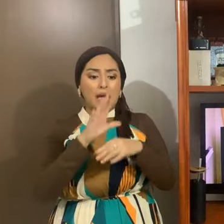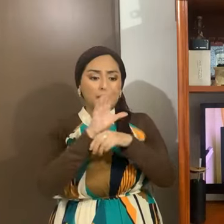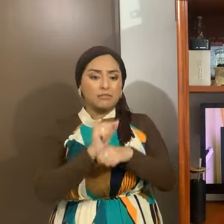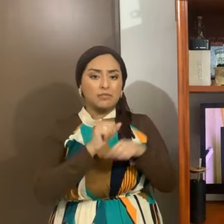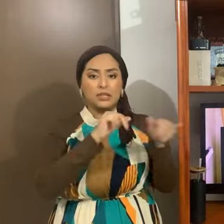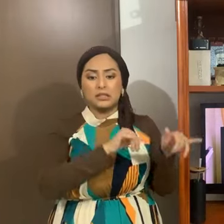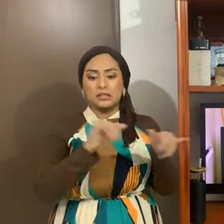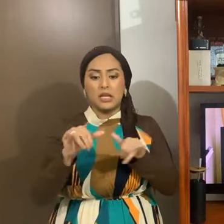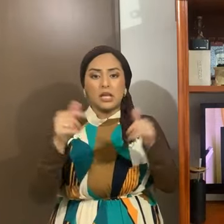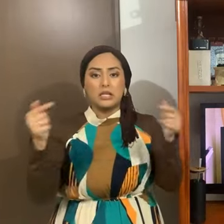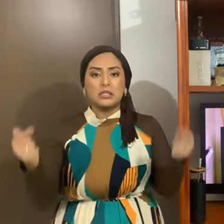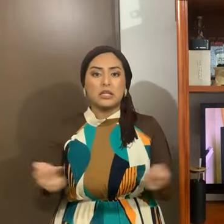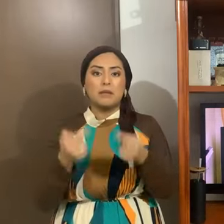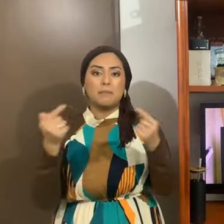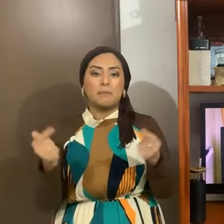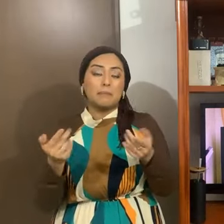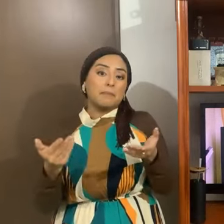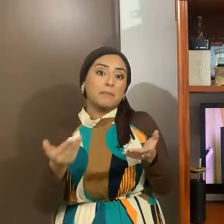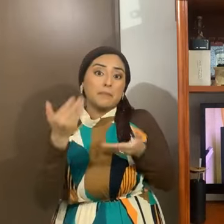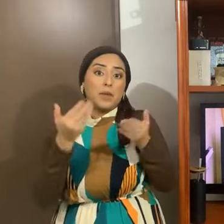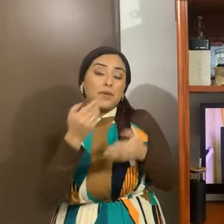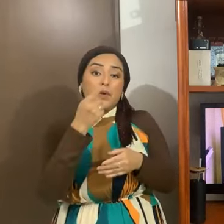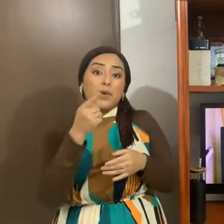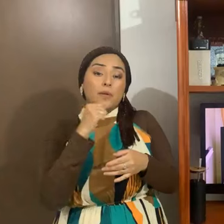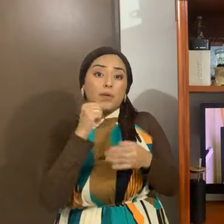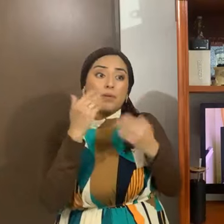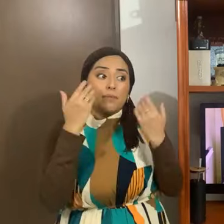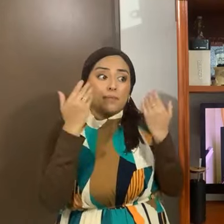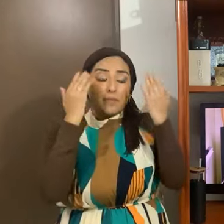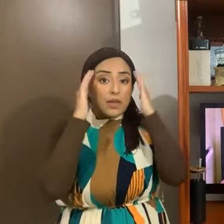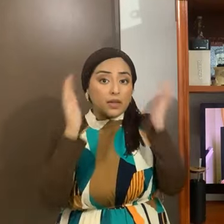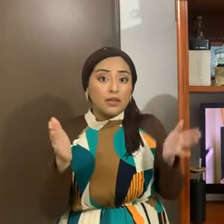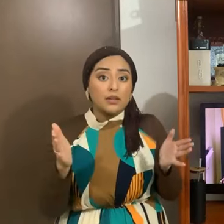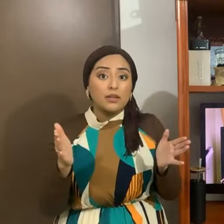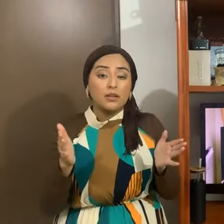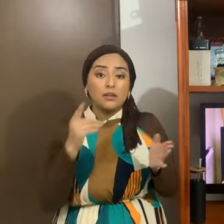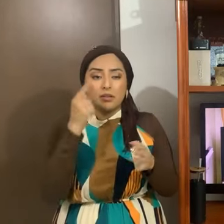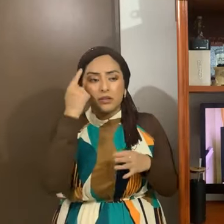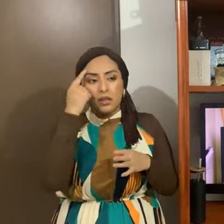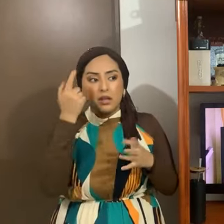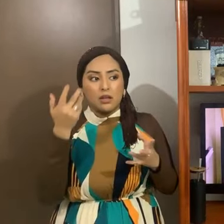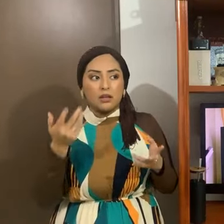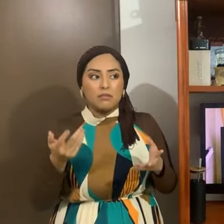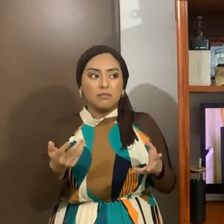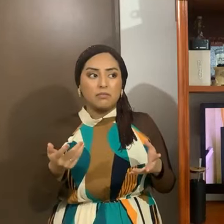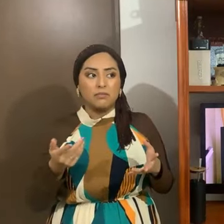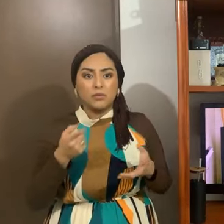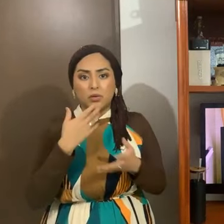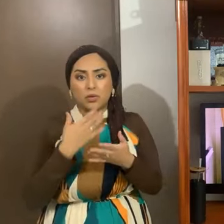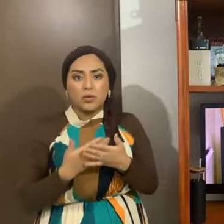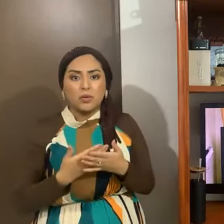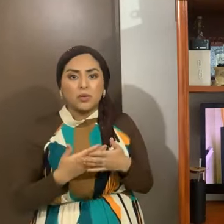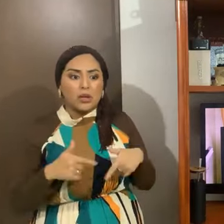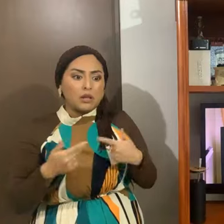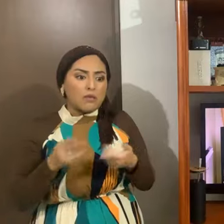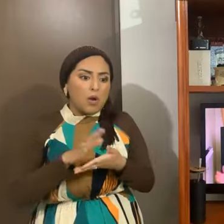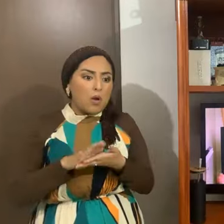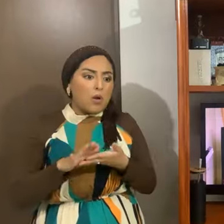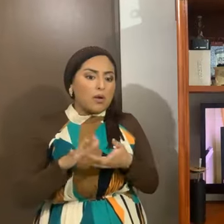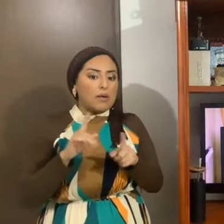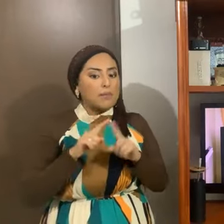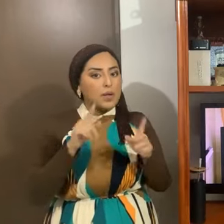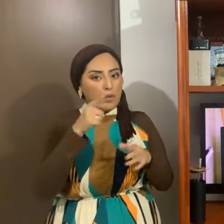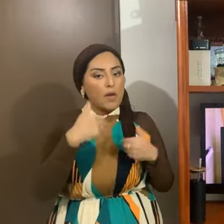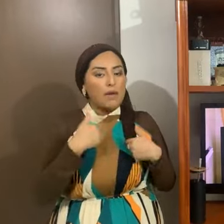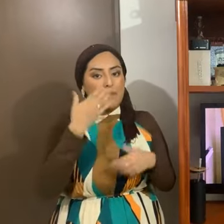en pecado. Todos los malos hábitos. A lo mejor no te habías dado cuenta. Pensabas que estabas bien, que eras muy santo, pero